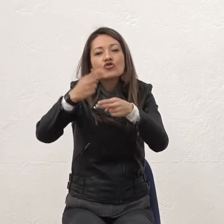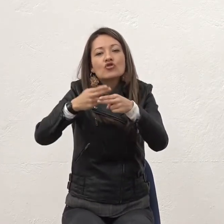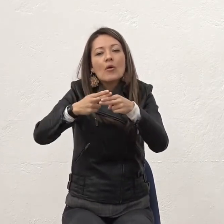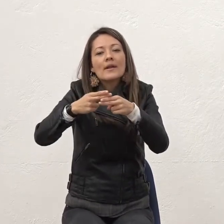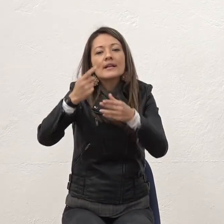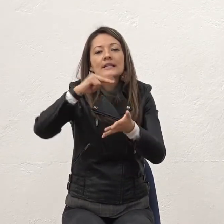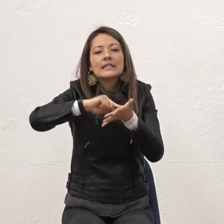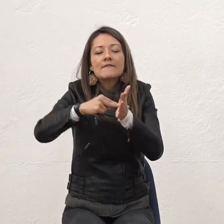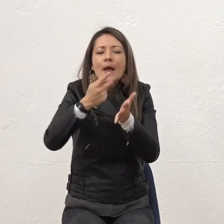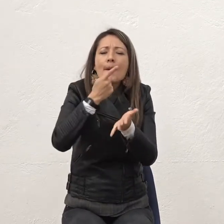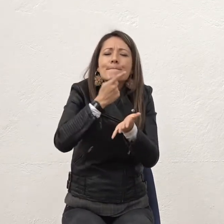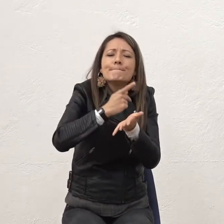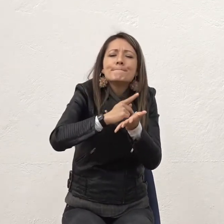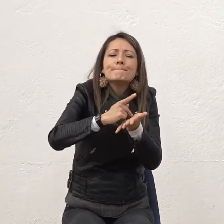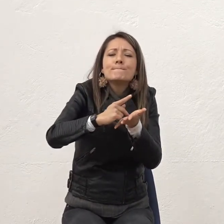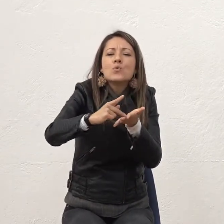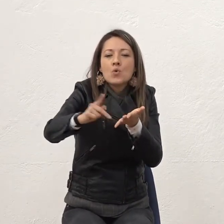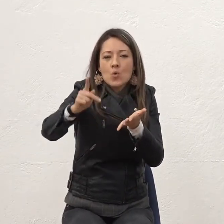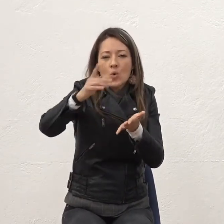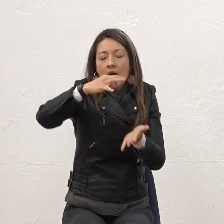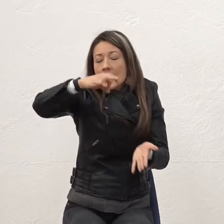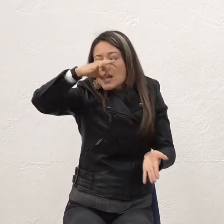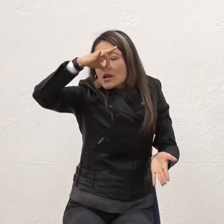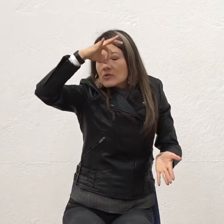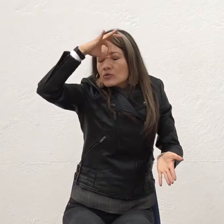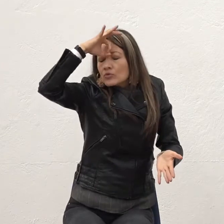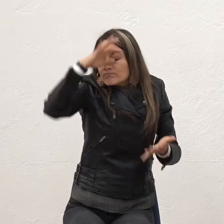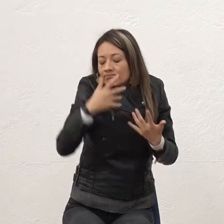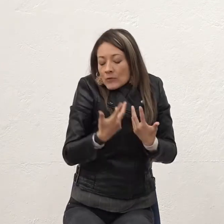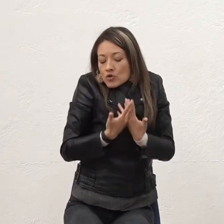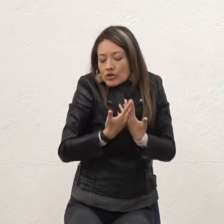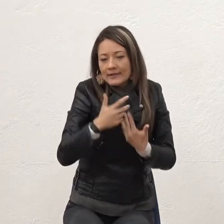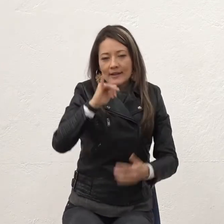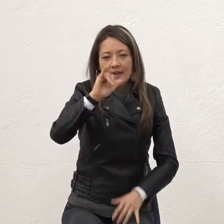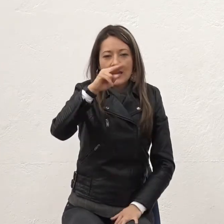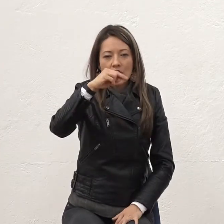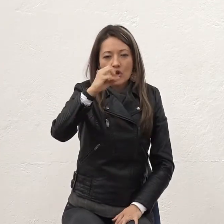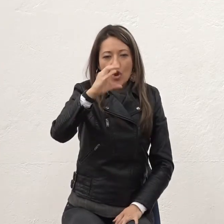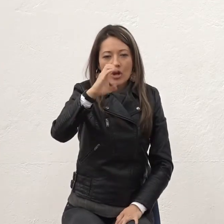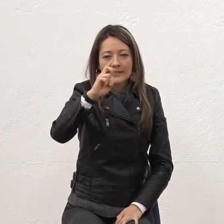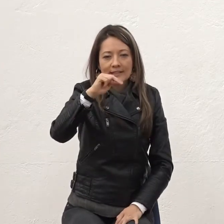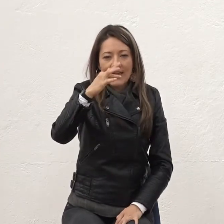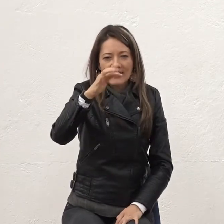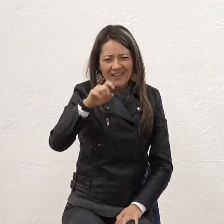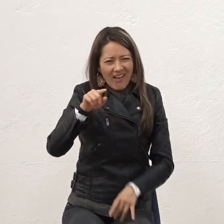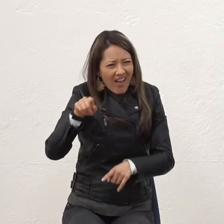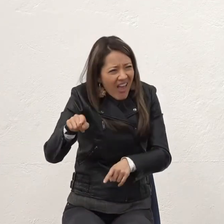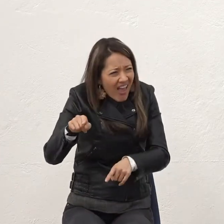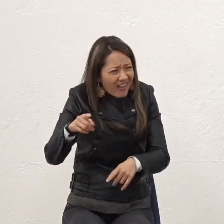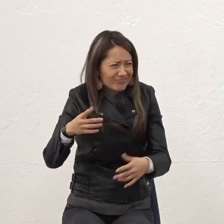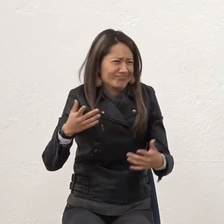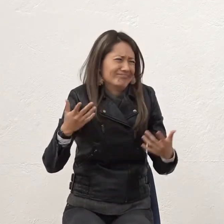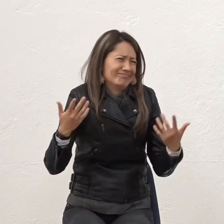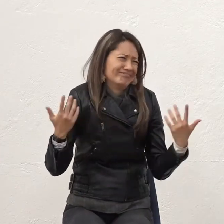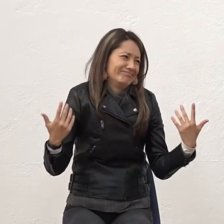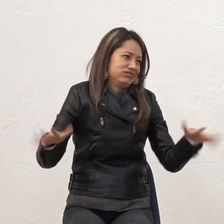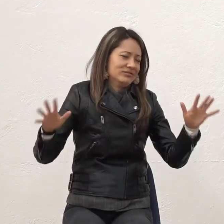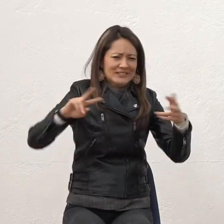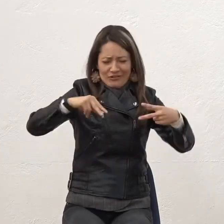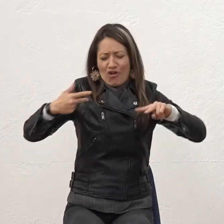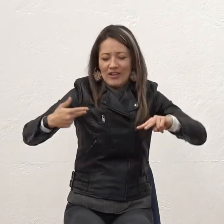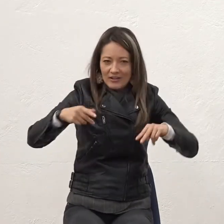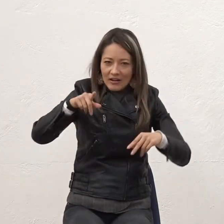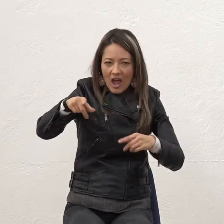publicanos, el corrupto, el que le pone impuestos ¿a qué? ¿Más impuestos a qué? A